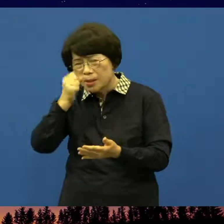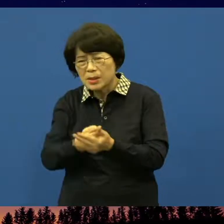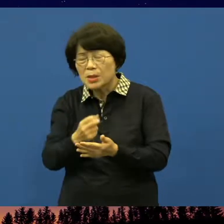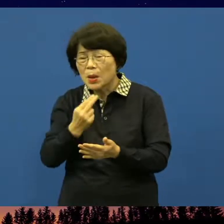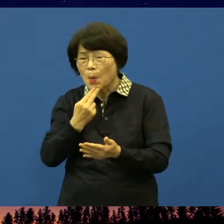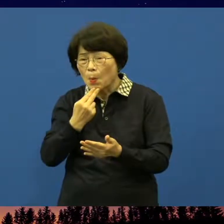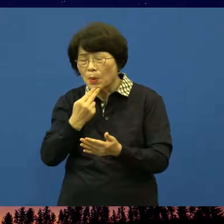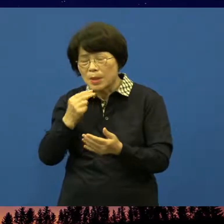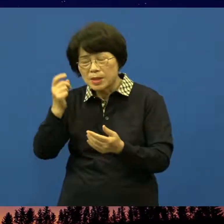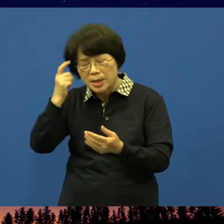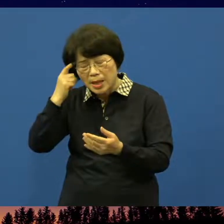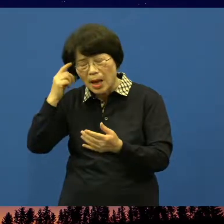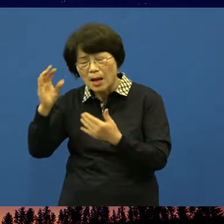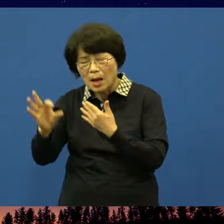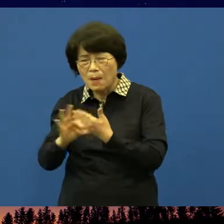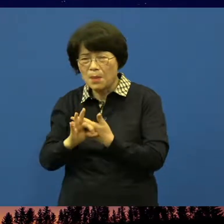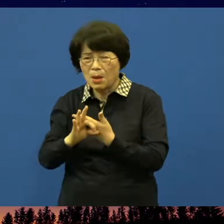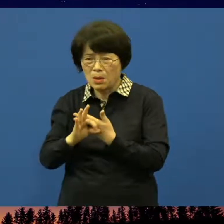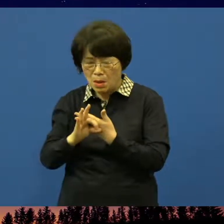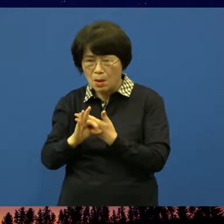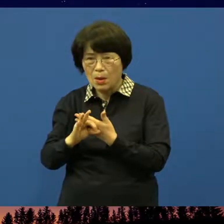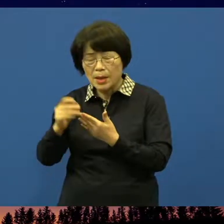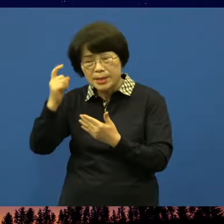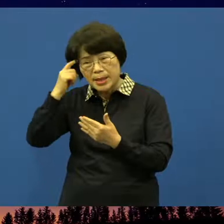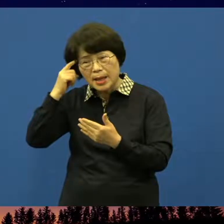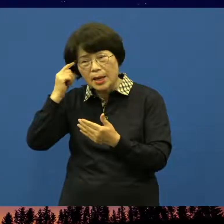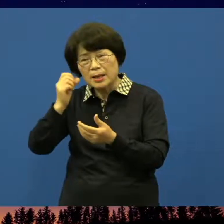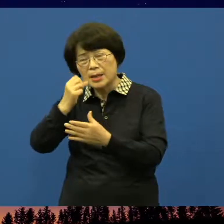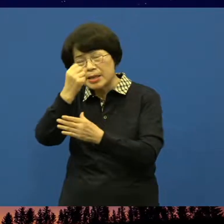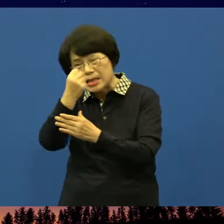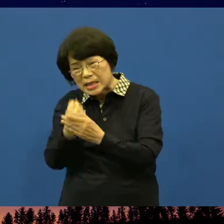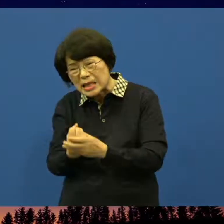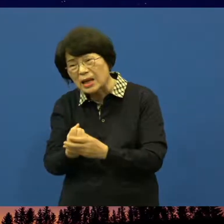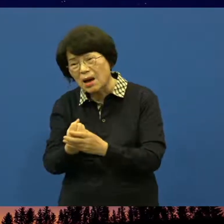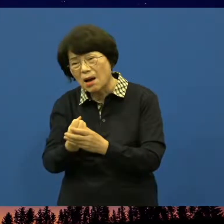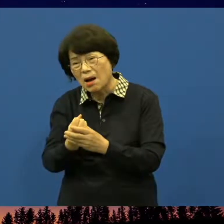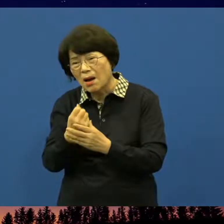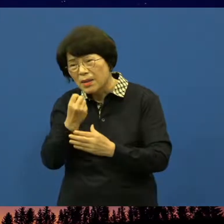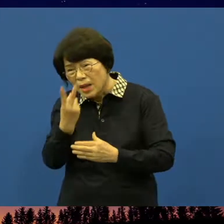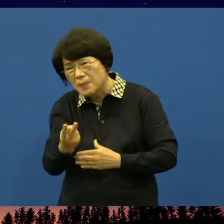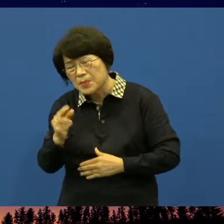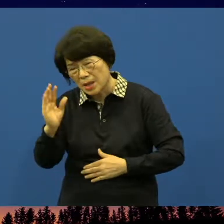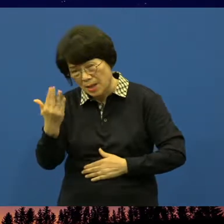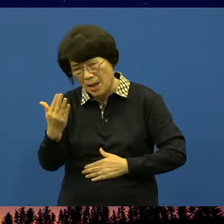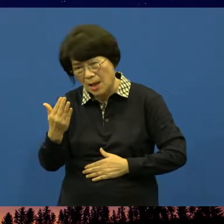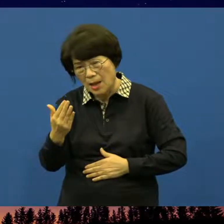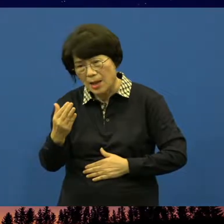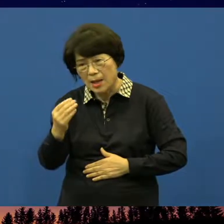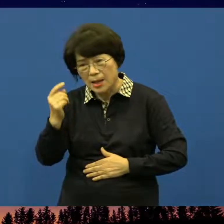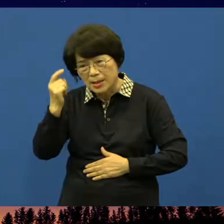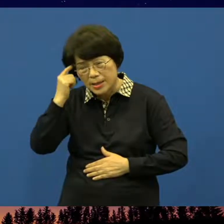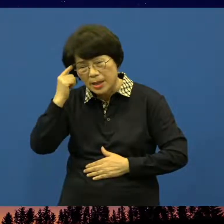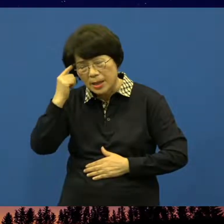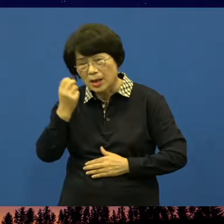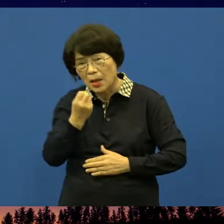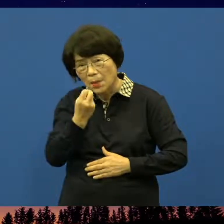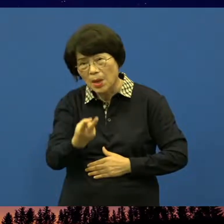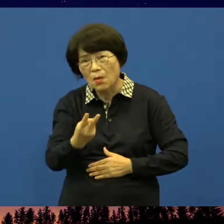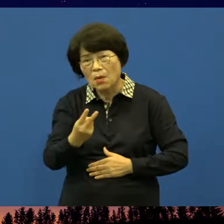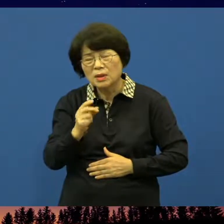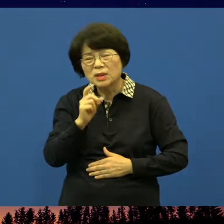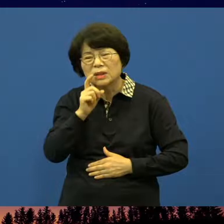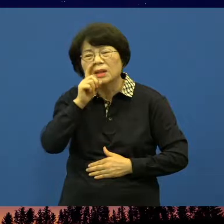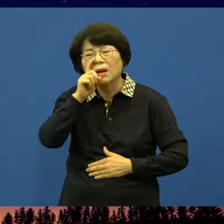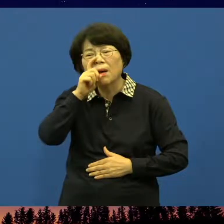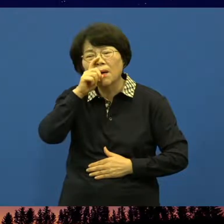있는 것 같아요. 오늘 이 시대가 그래요. 생각 자체가 너무 오염된 혼탁한 더러운